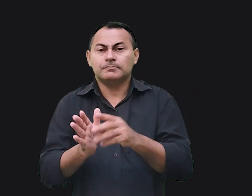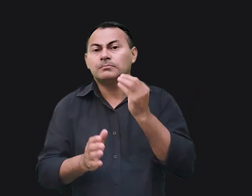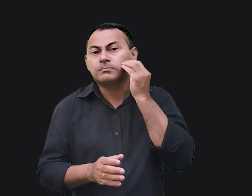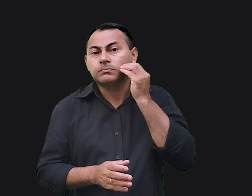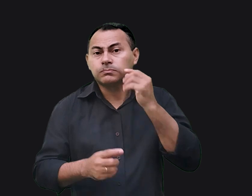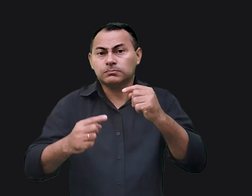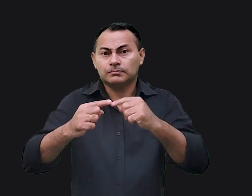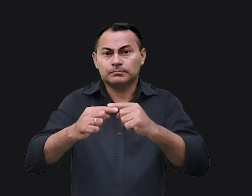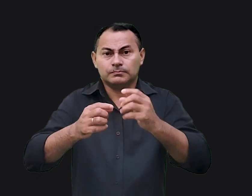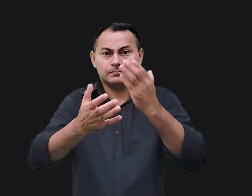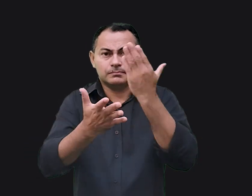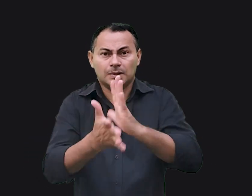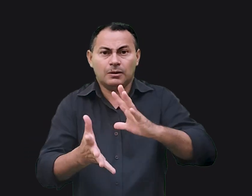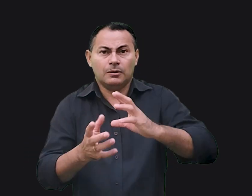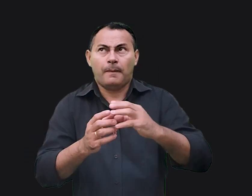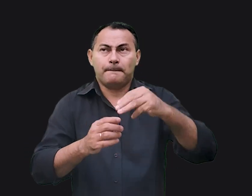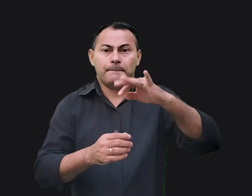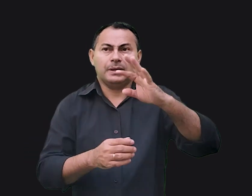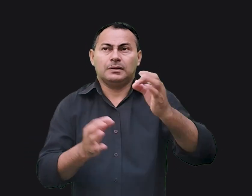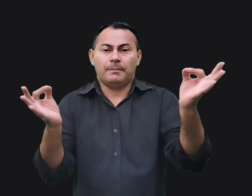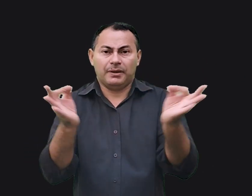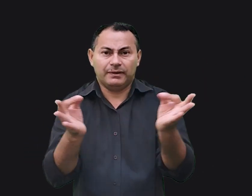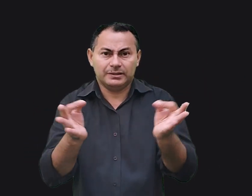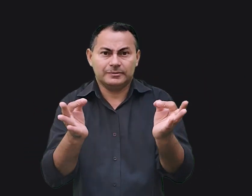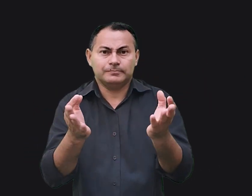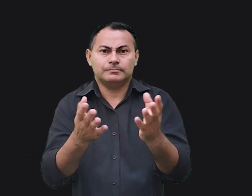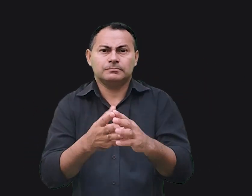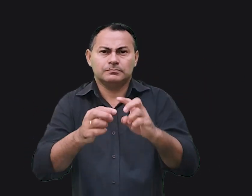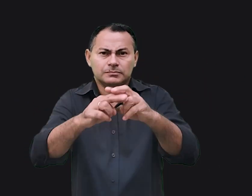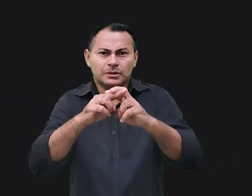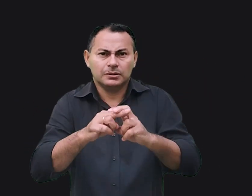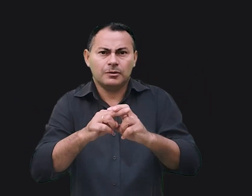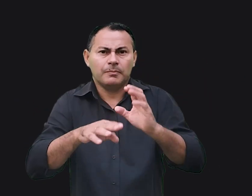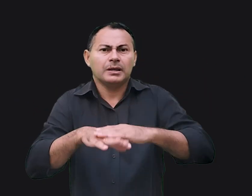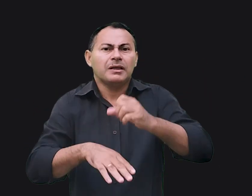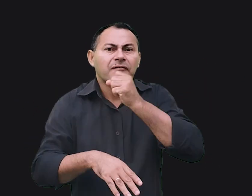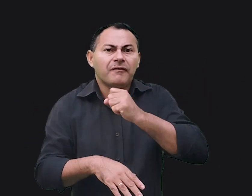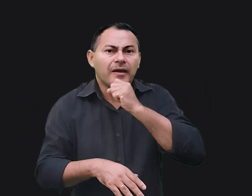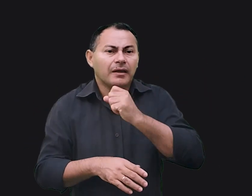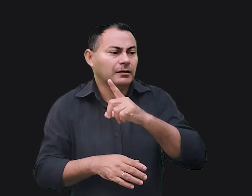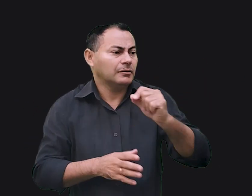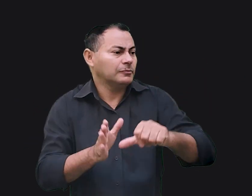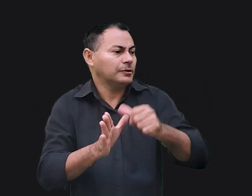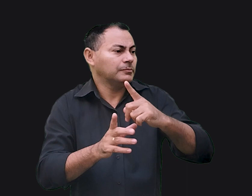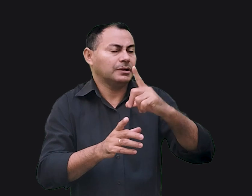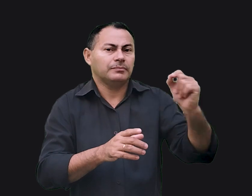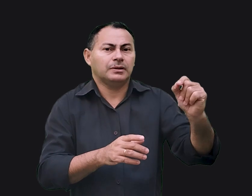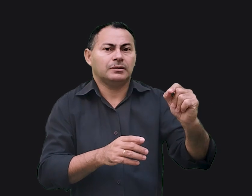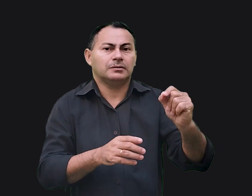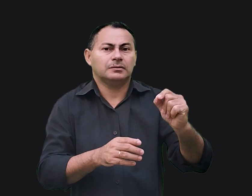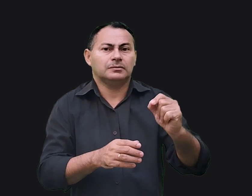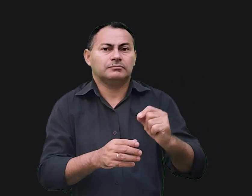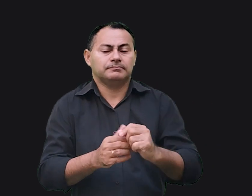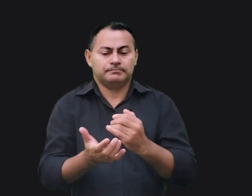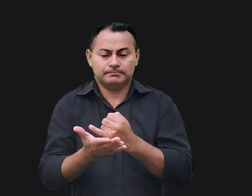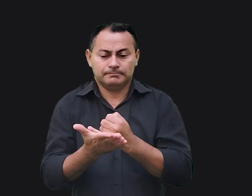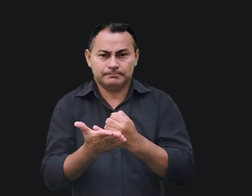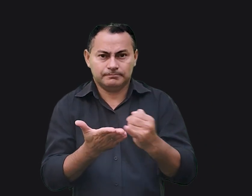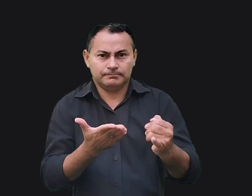experiência se encarrega de destruir o mito da perfeição. Foi por isso que os mais velhos saíram primeiro. Isso foi uma introdução